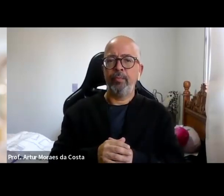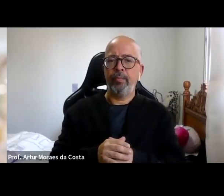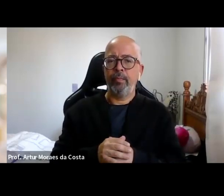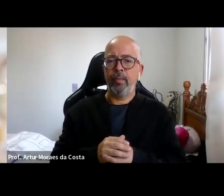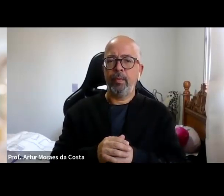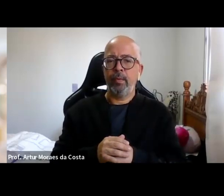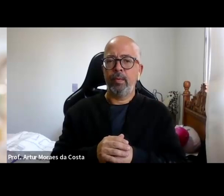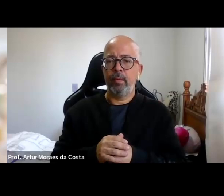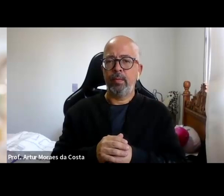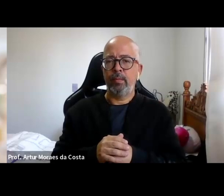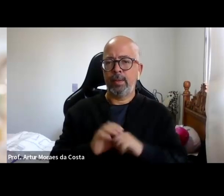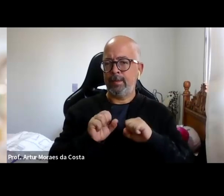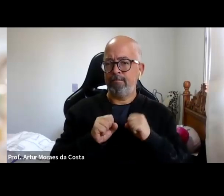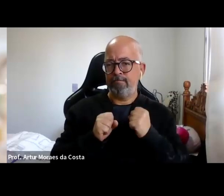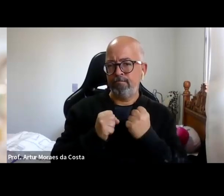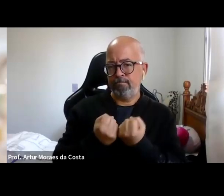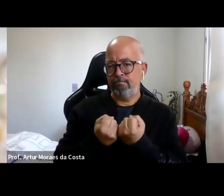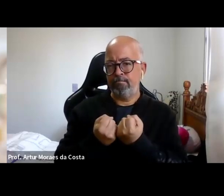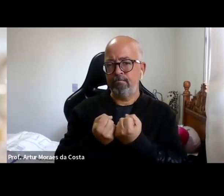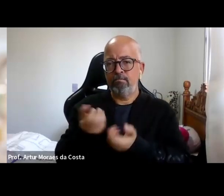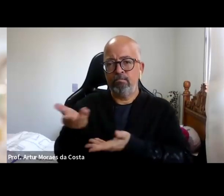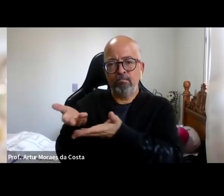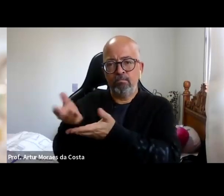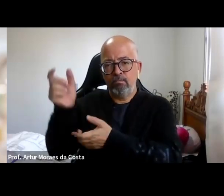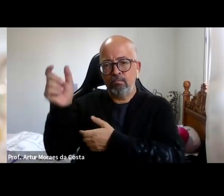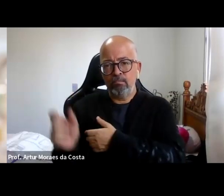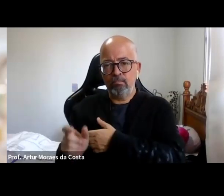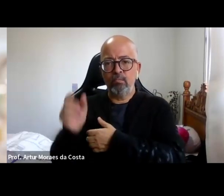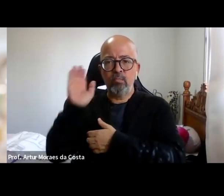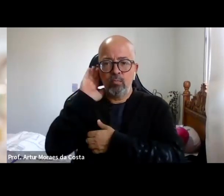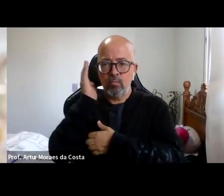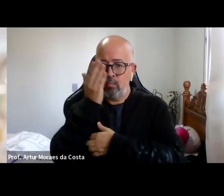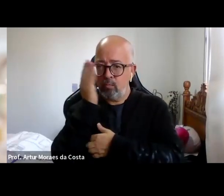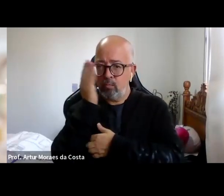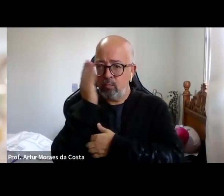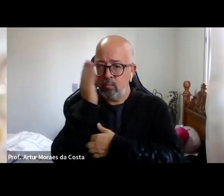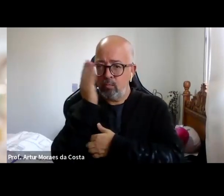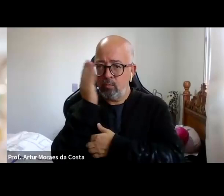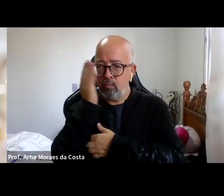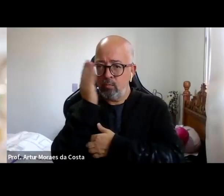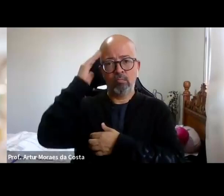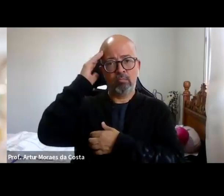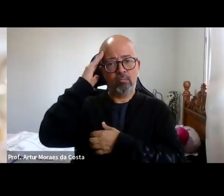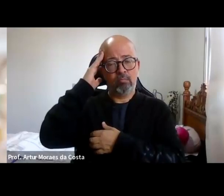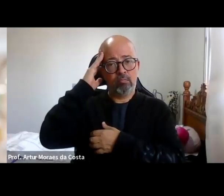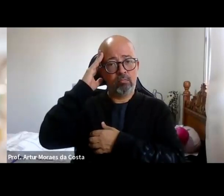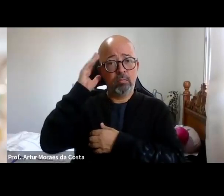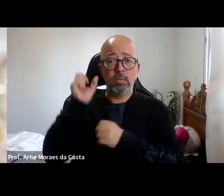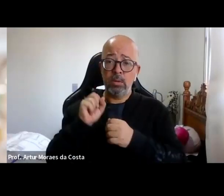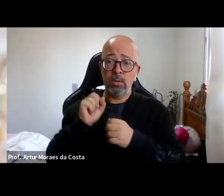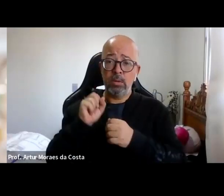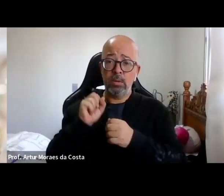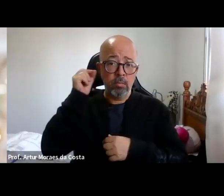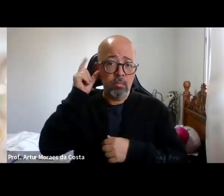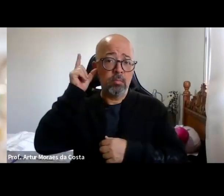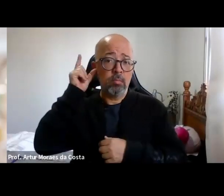alfabéticos que implican escribir letra o comunicar letra a letra formando palabras para luego llegar a frases